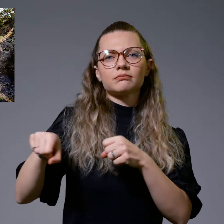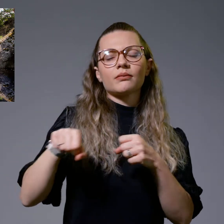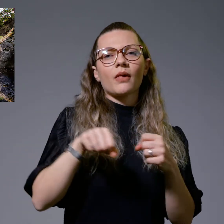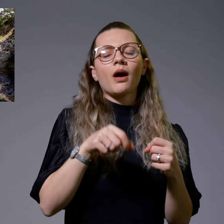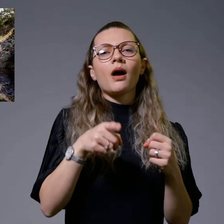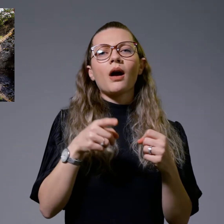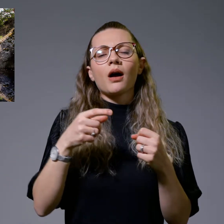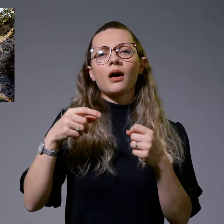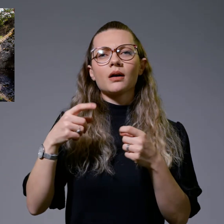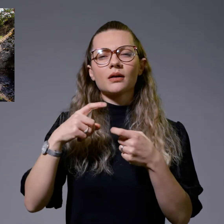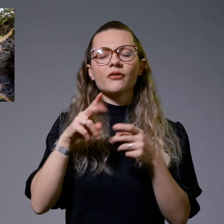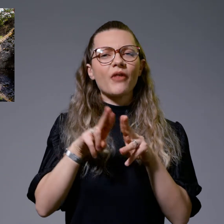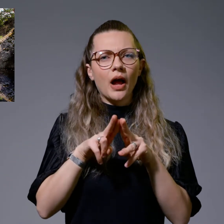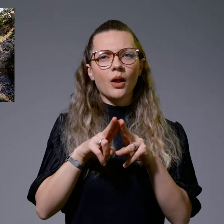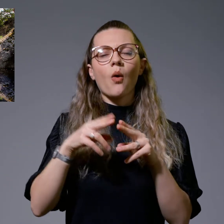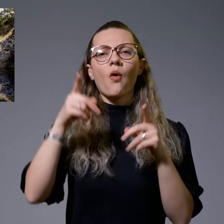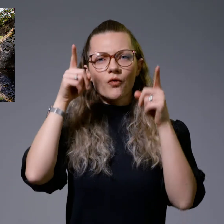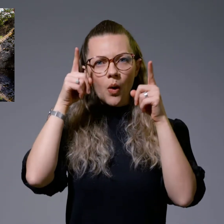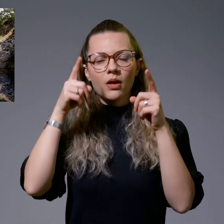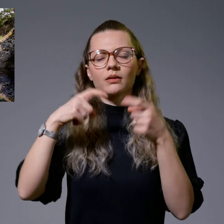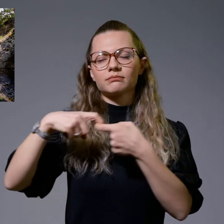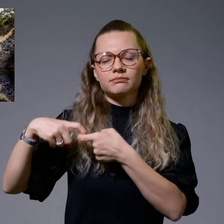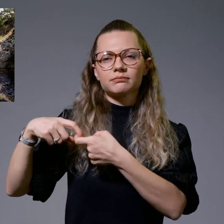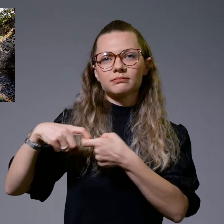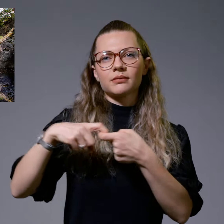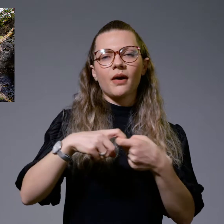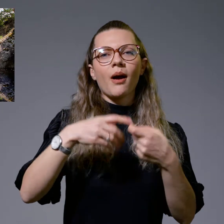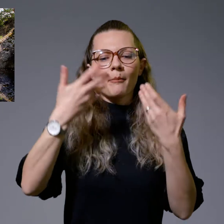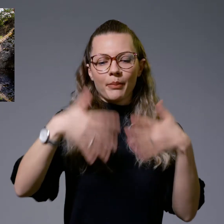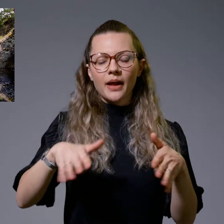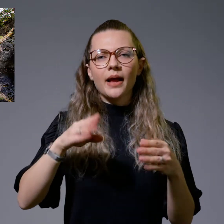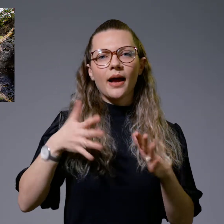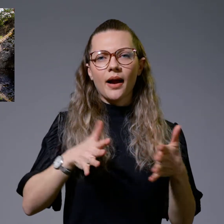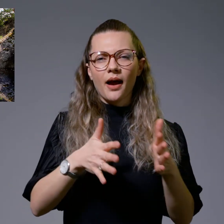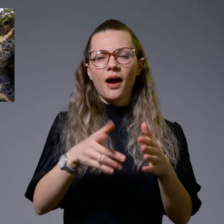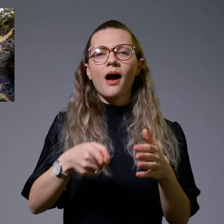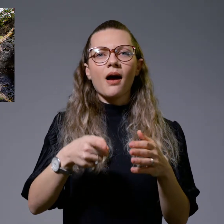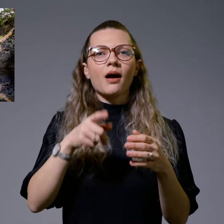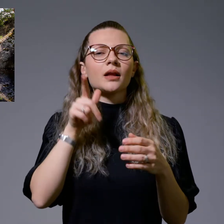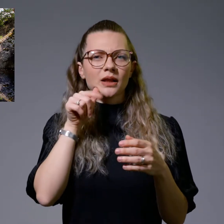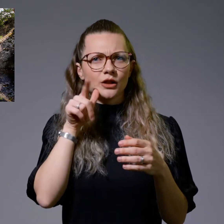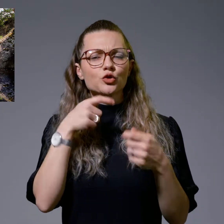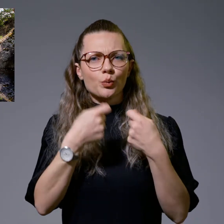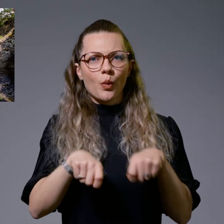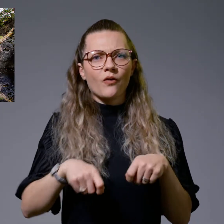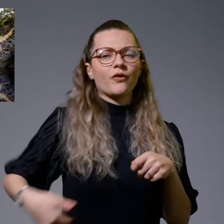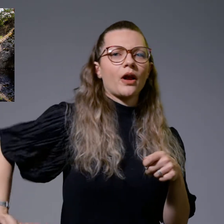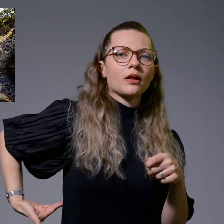со колата и воловите, паднале во реката, но и покрај сериозните повреди на рбетот, тој